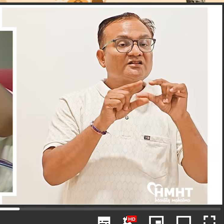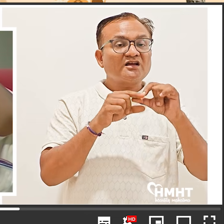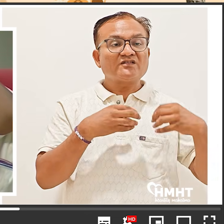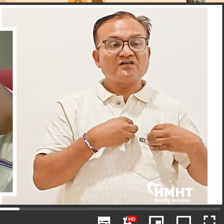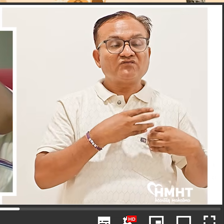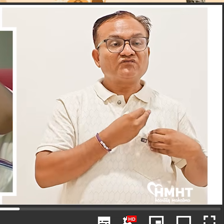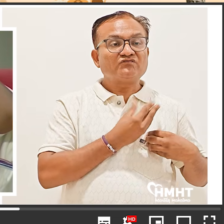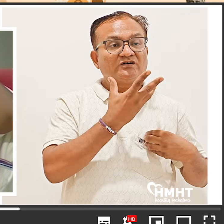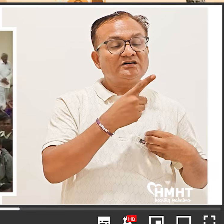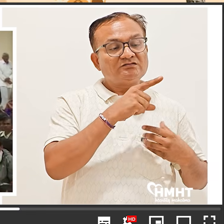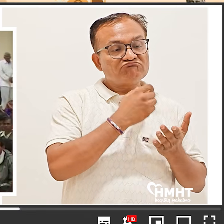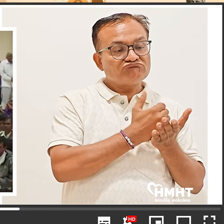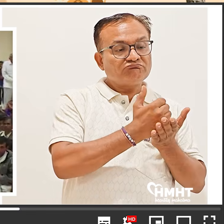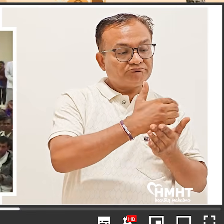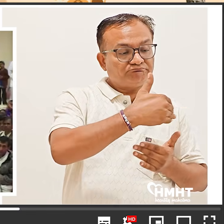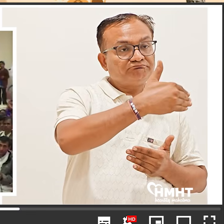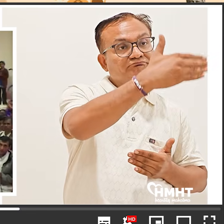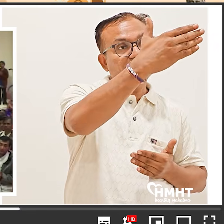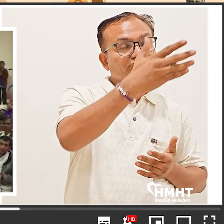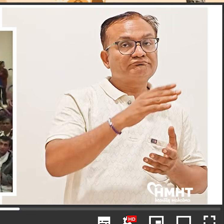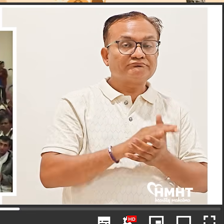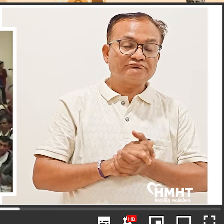खूब ऊपर आओ. शुक्रिया.